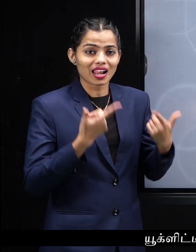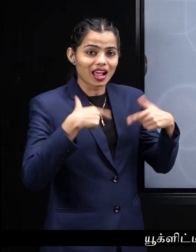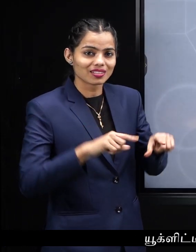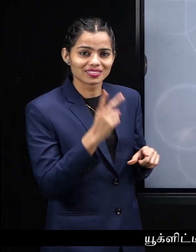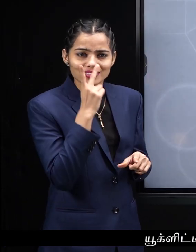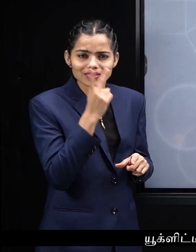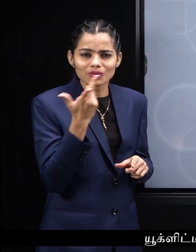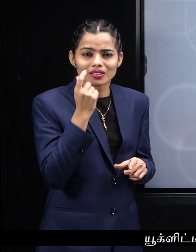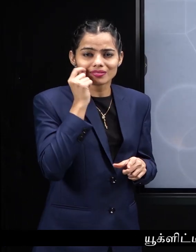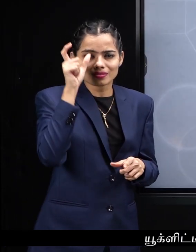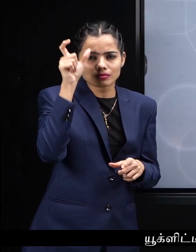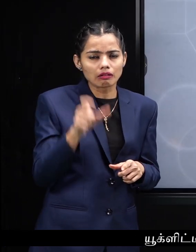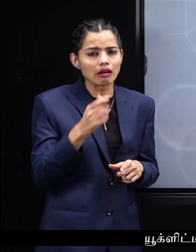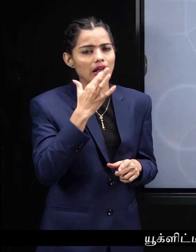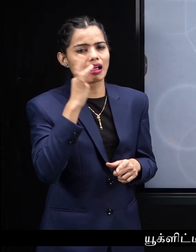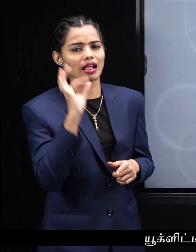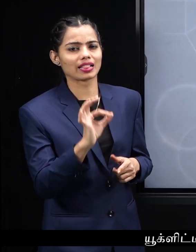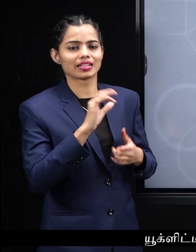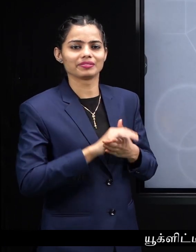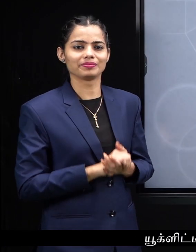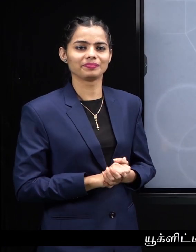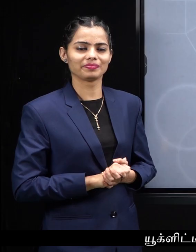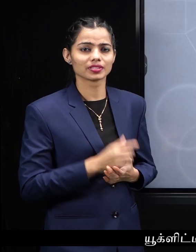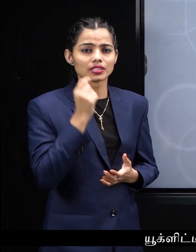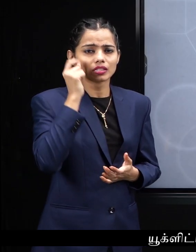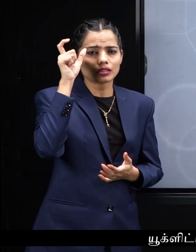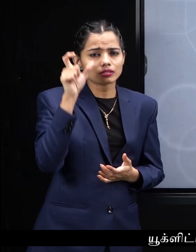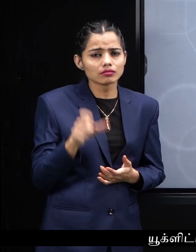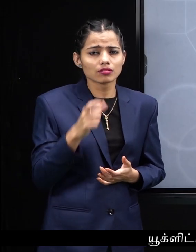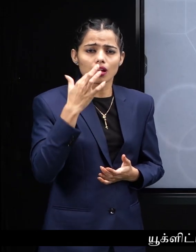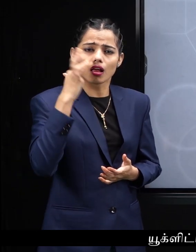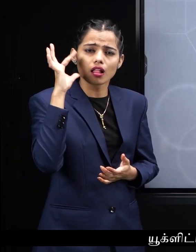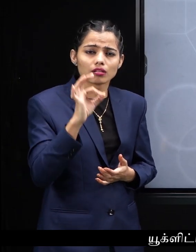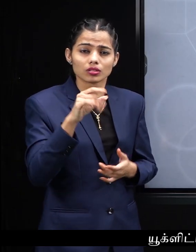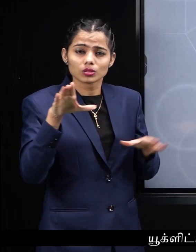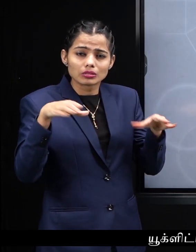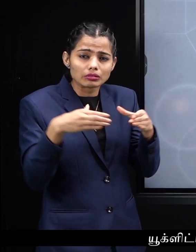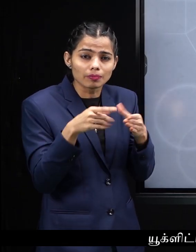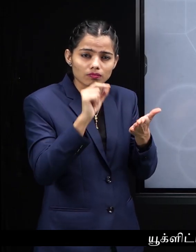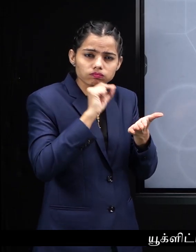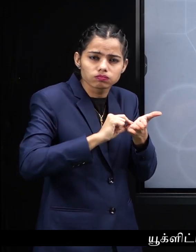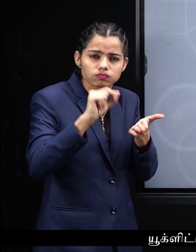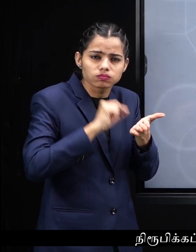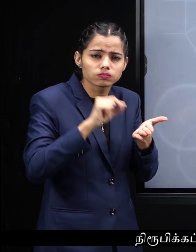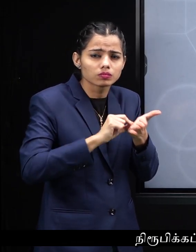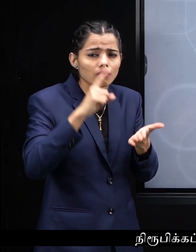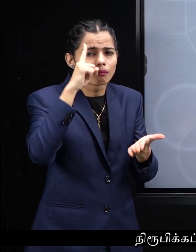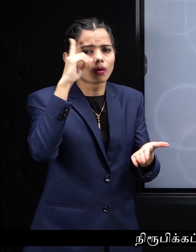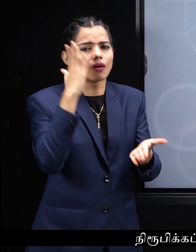யூக்ளிடின் கோட்பாடுகள் என்றால் என்ன என்று பார்ப்போம். யூக்ளிடின் கோட்பாடுகள் அல்லது பொதுவான கருத்துகள்